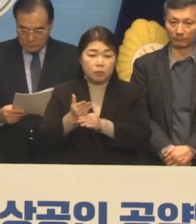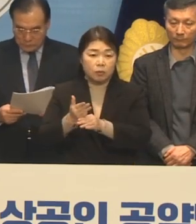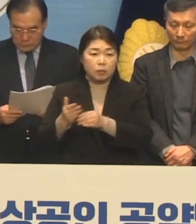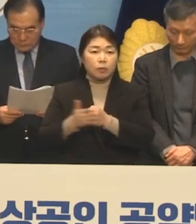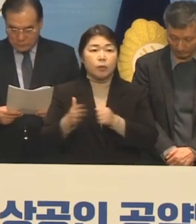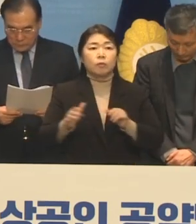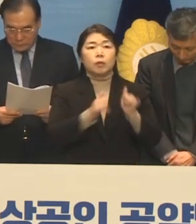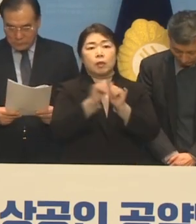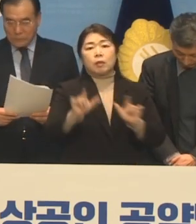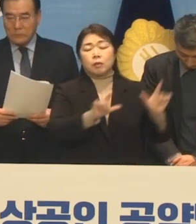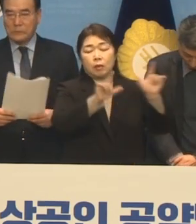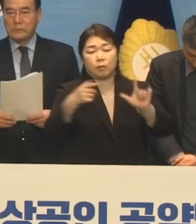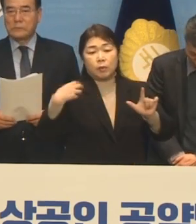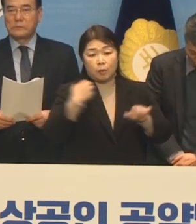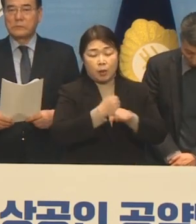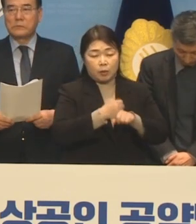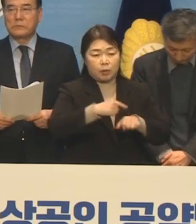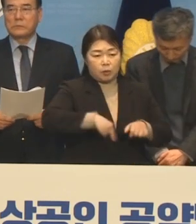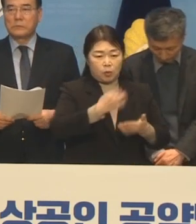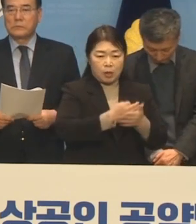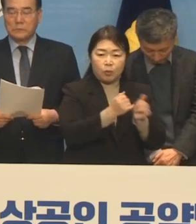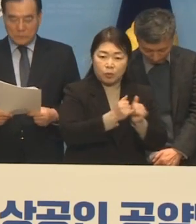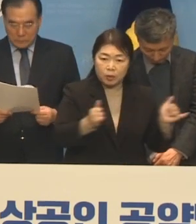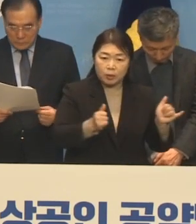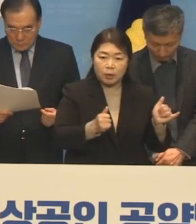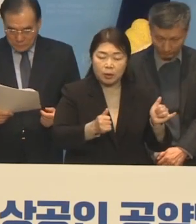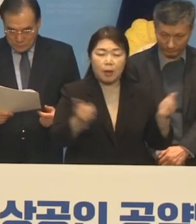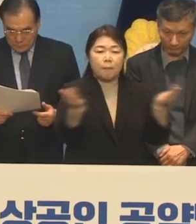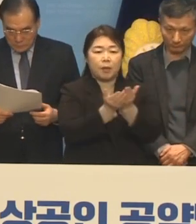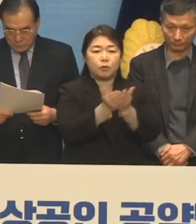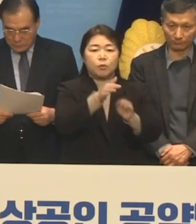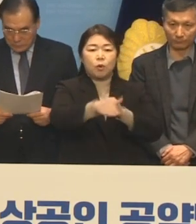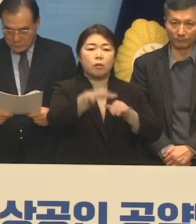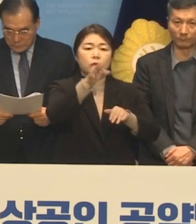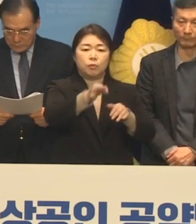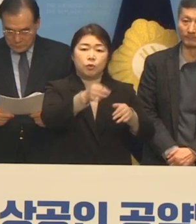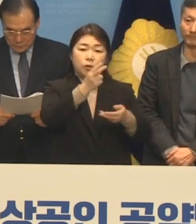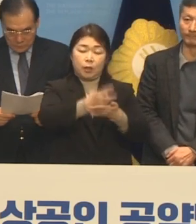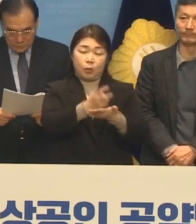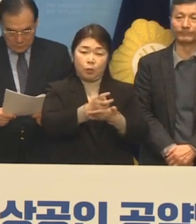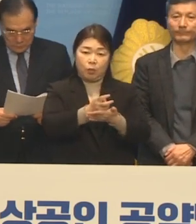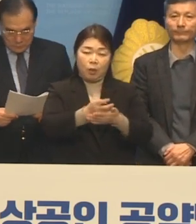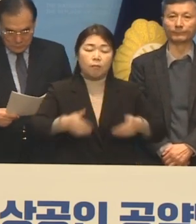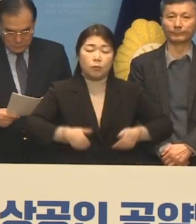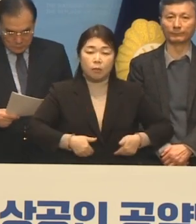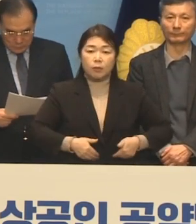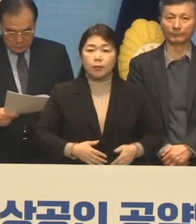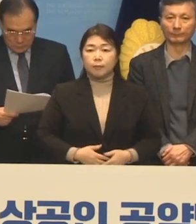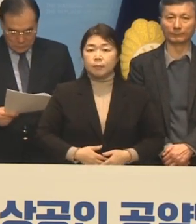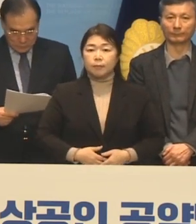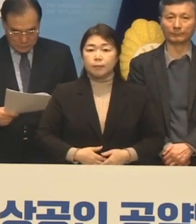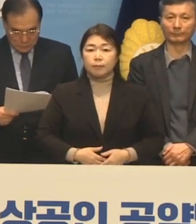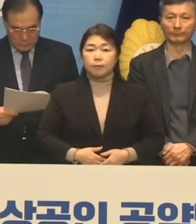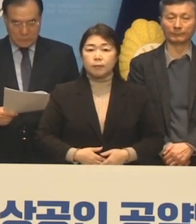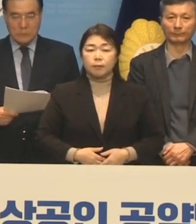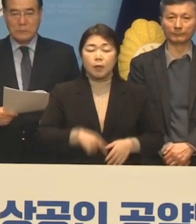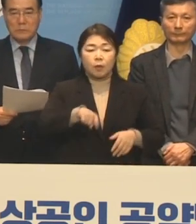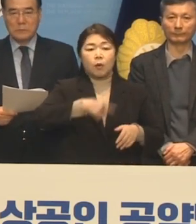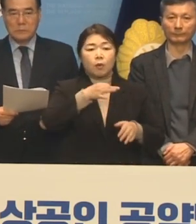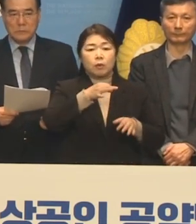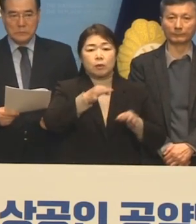있는 소상공인 자영업자들에게 특화된 금융제도가 필요한 시점입니다. 소상공인을 대상으로